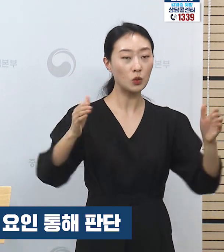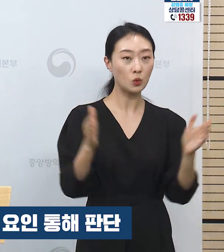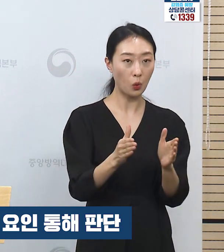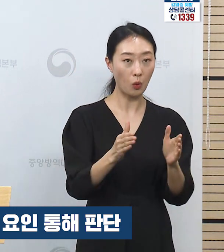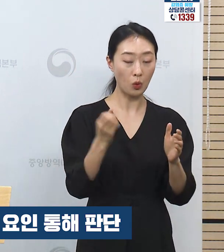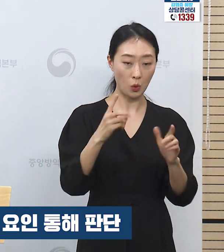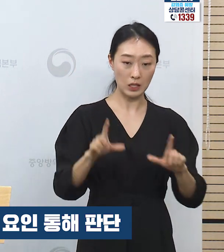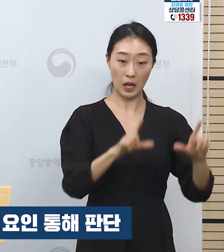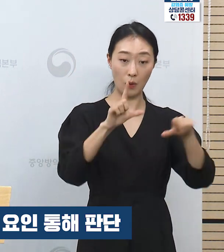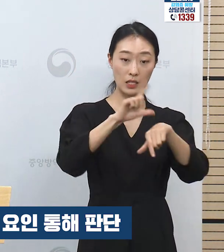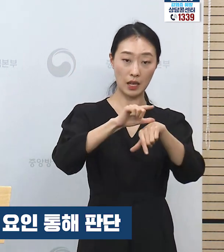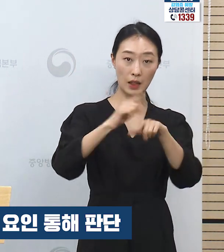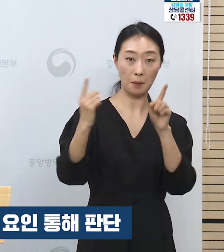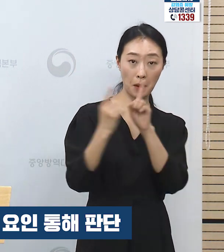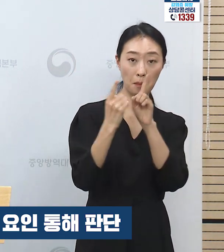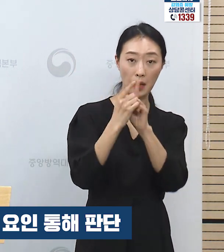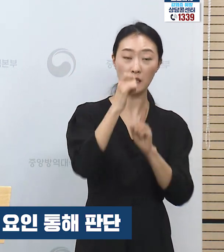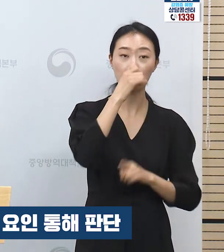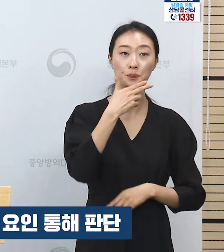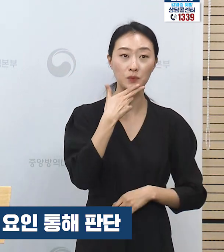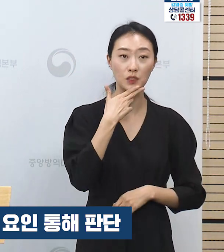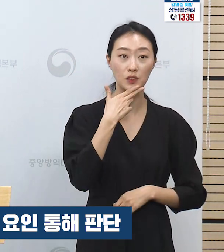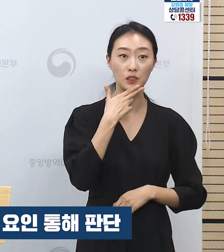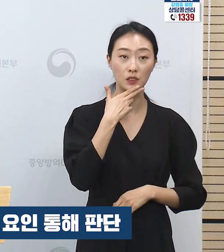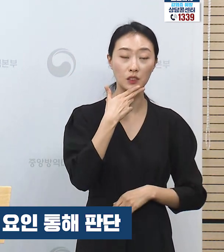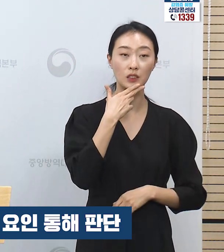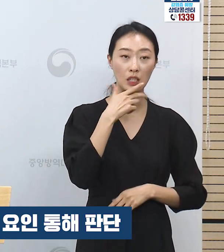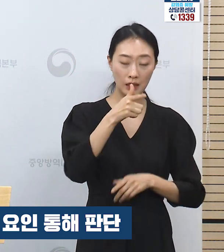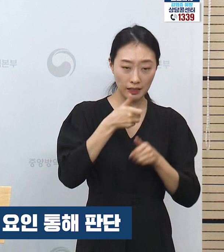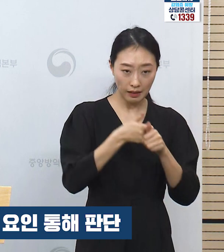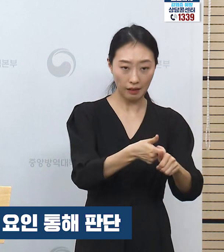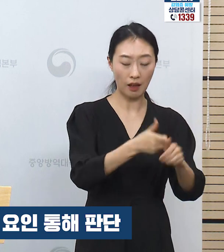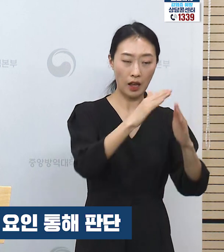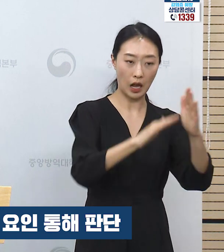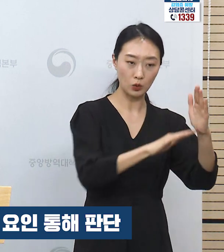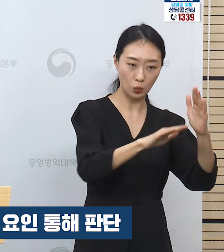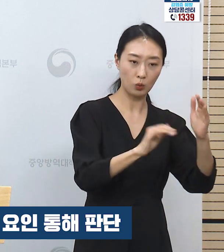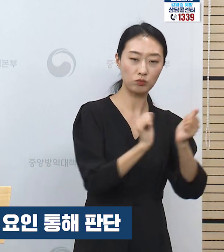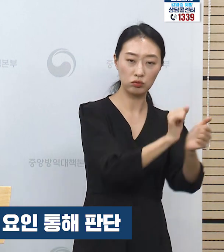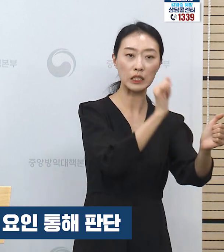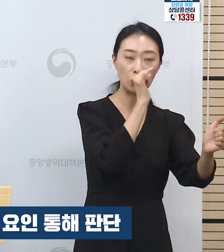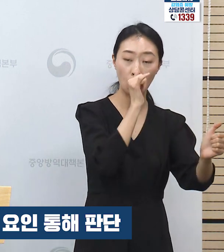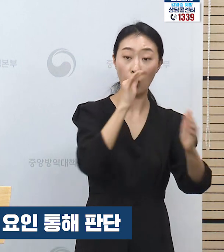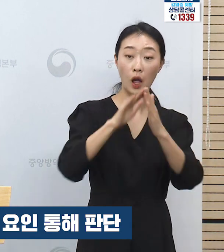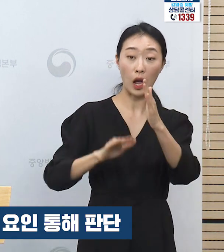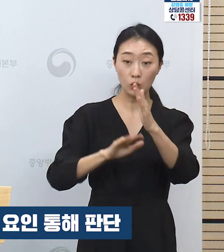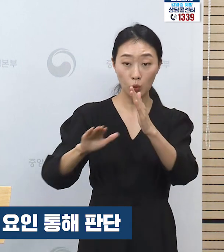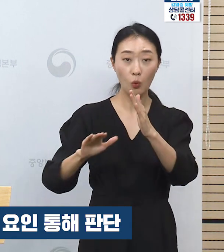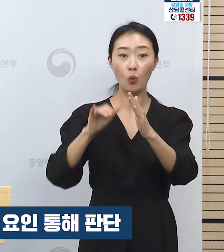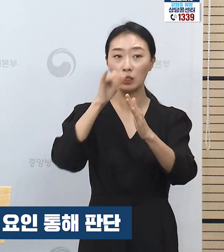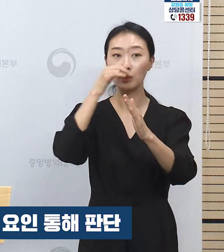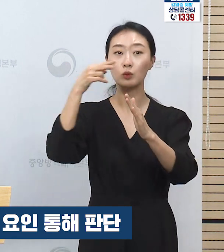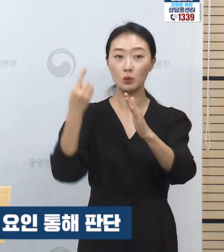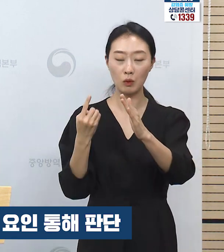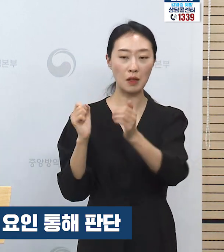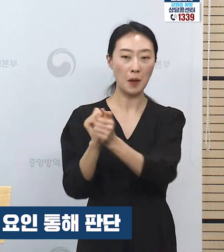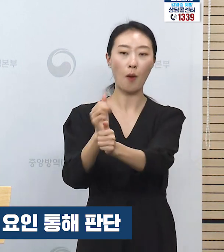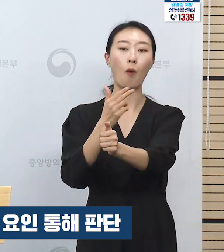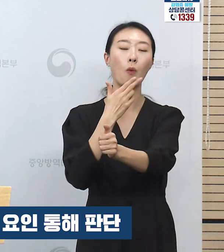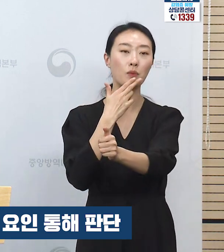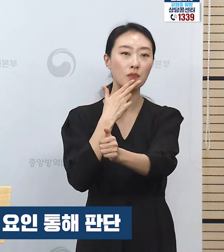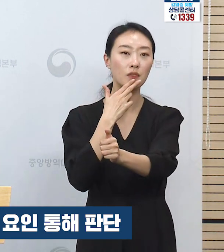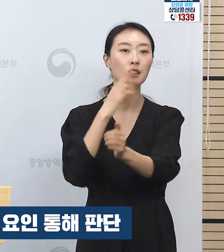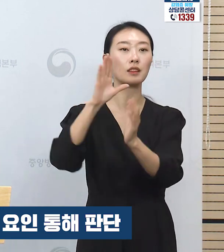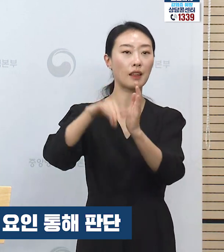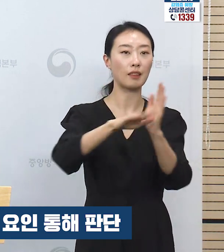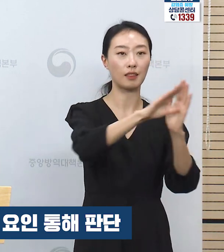것들 때문에 어떤 경우에는 가족에서 발생할 수도 있고 또 어떤 경우에는 접촉자이긴 하지만 발생이 나오지 않는 경우도